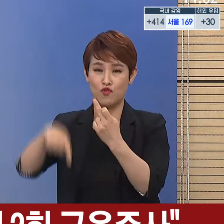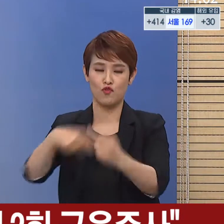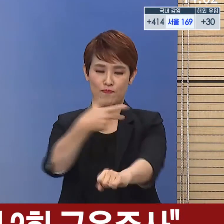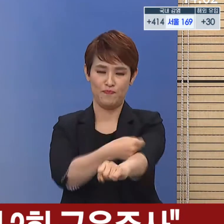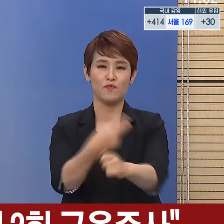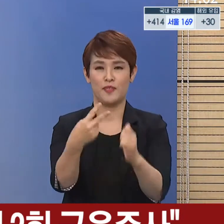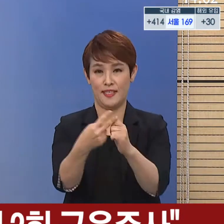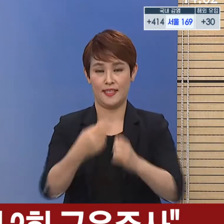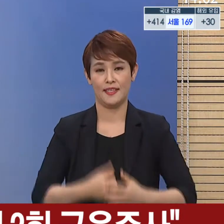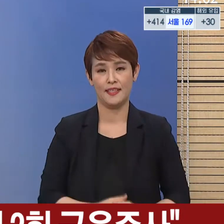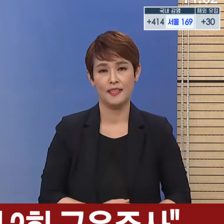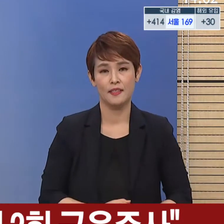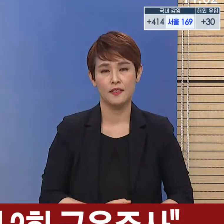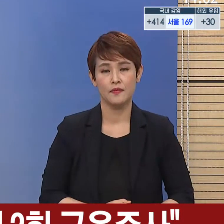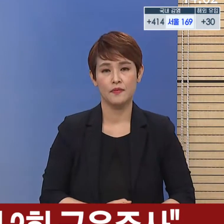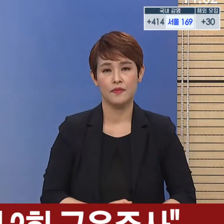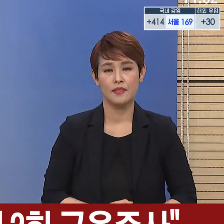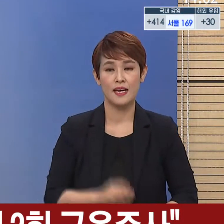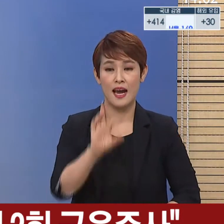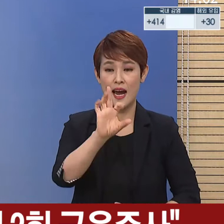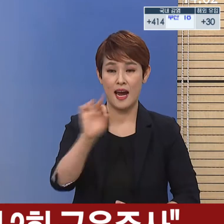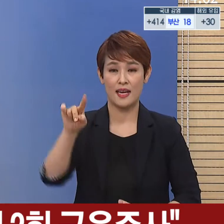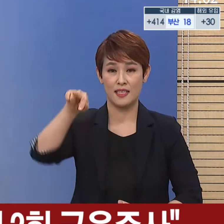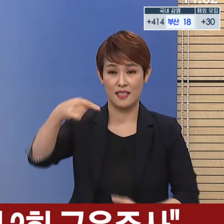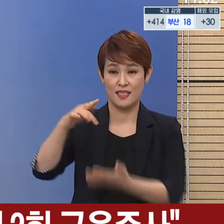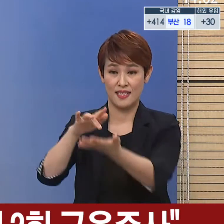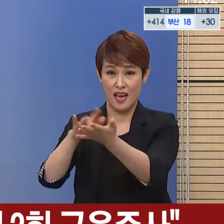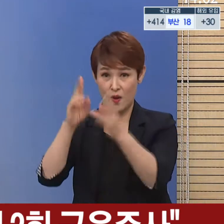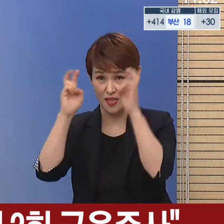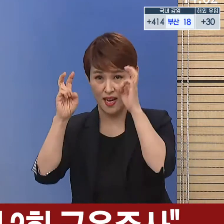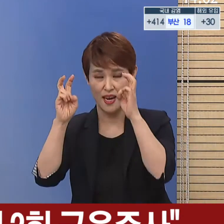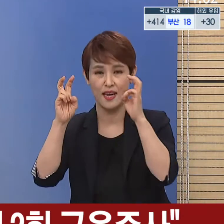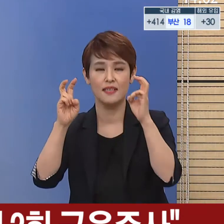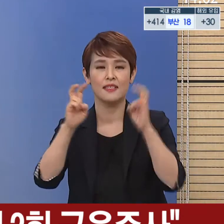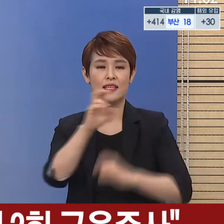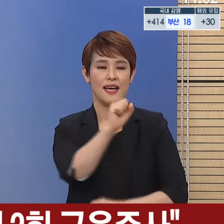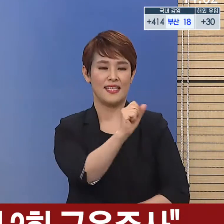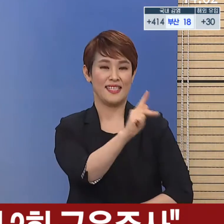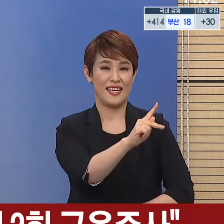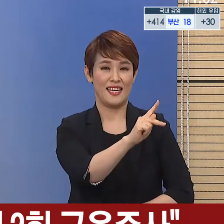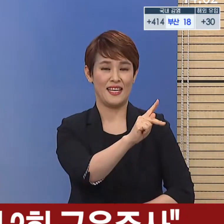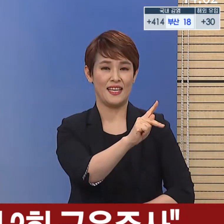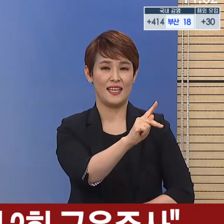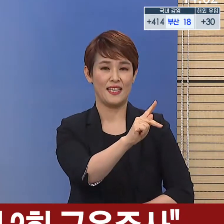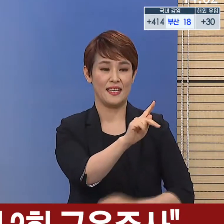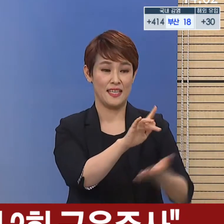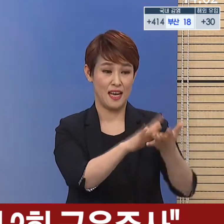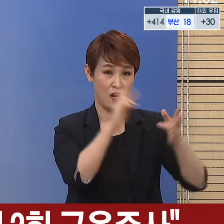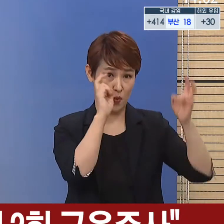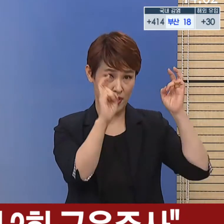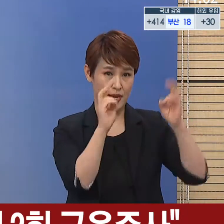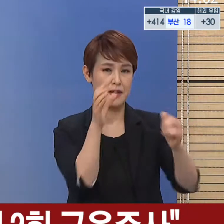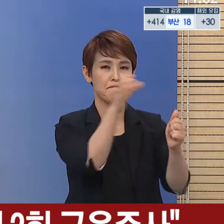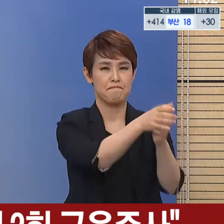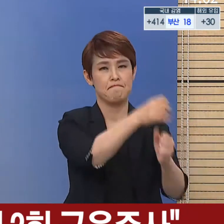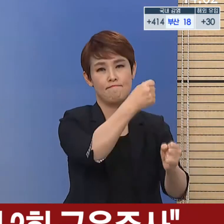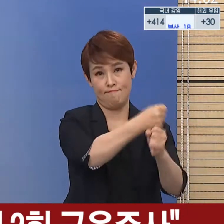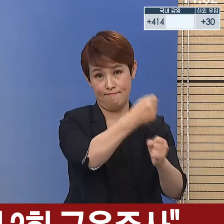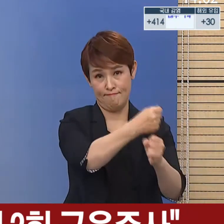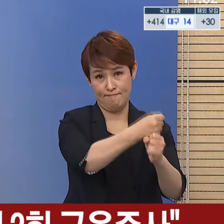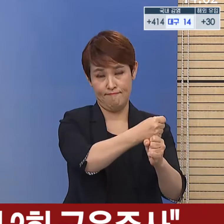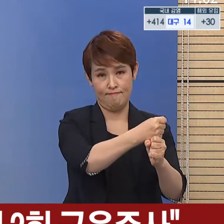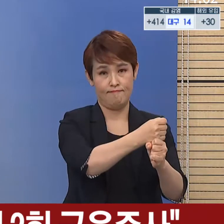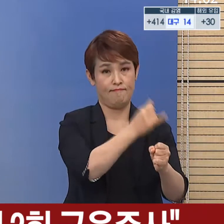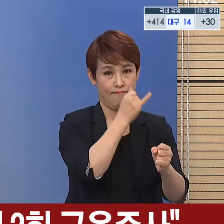이 백신은 한국 아스트라제네카사가 국내 제약사인 SK바이오사이언스에 위탁하여